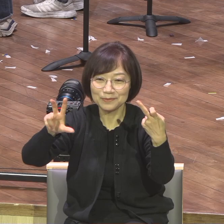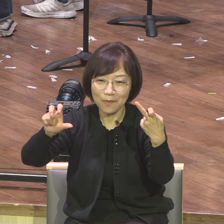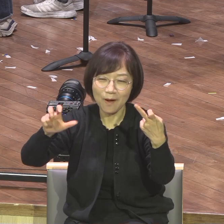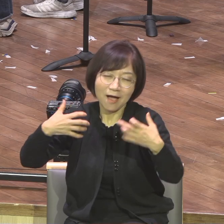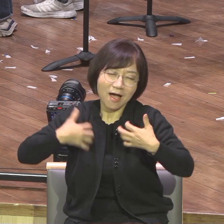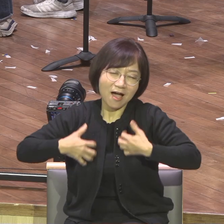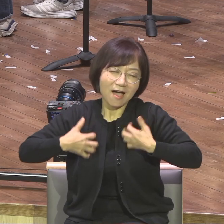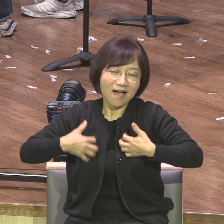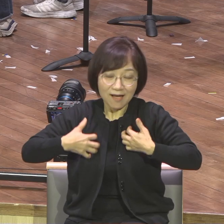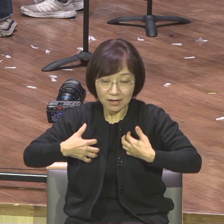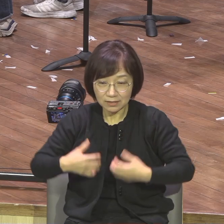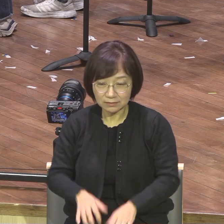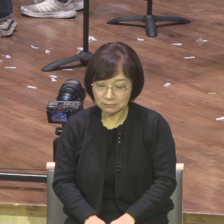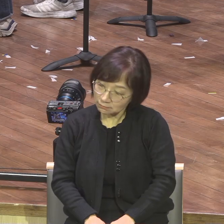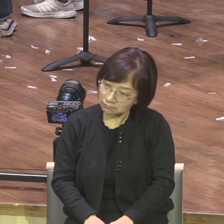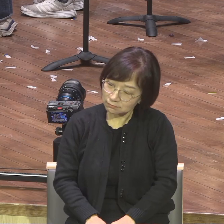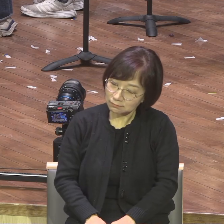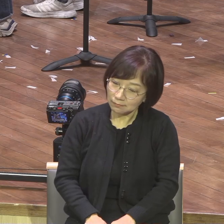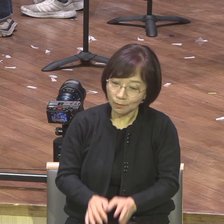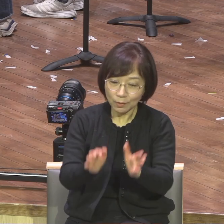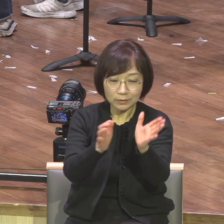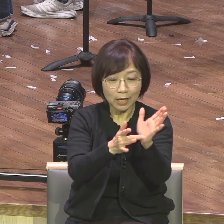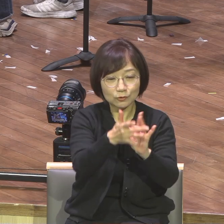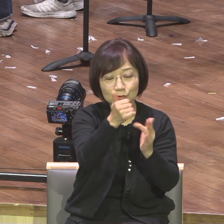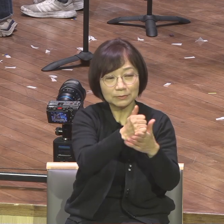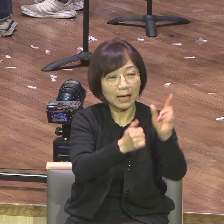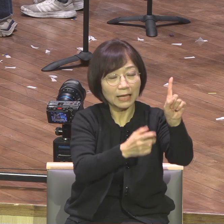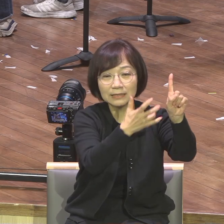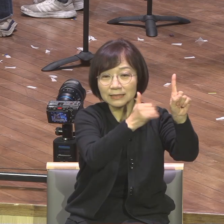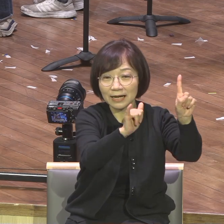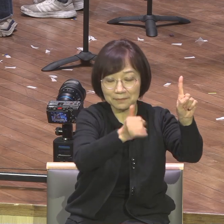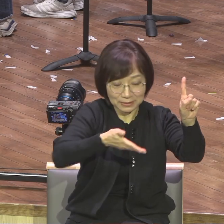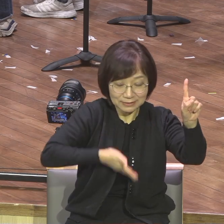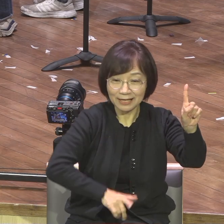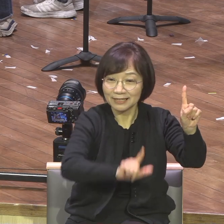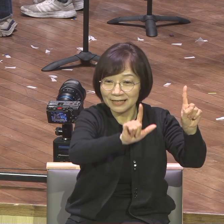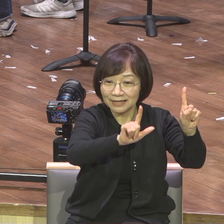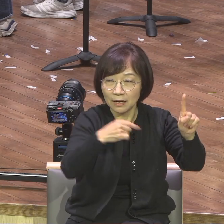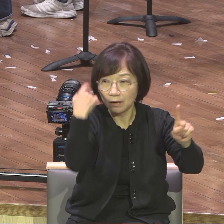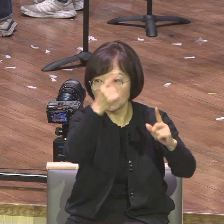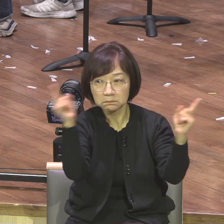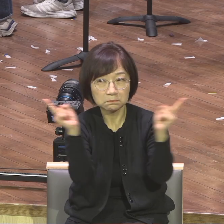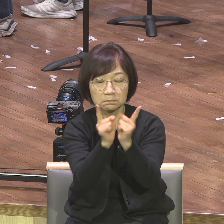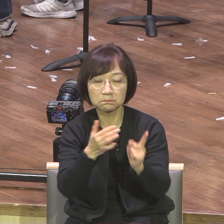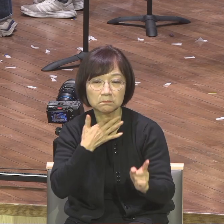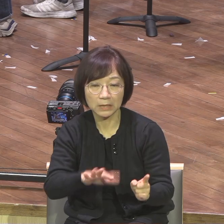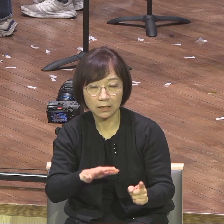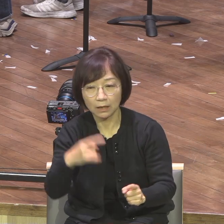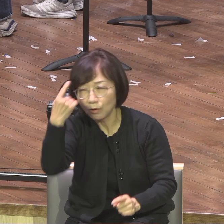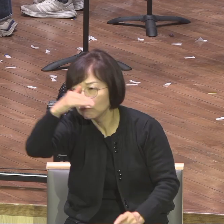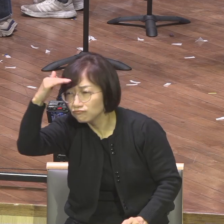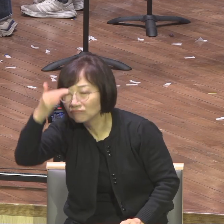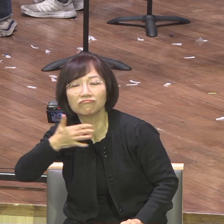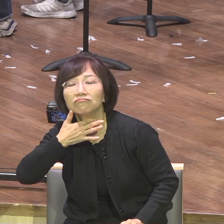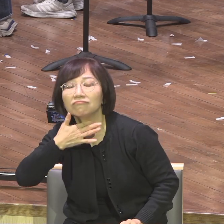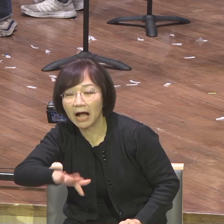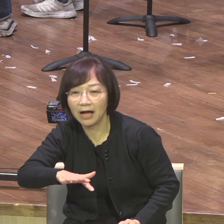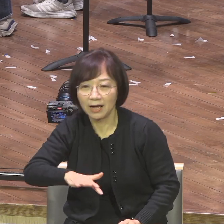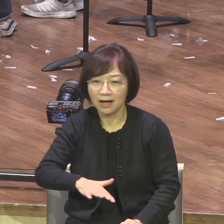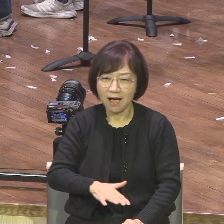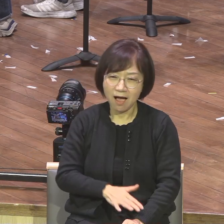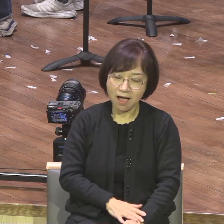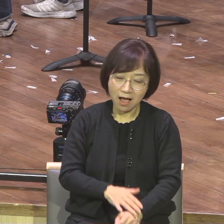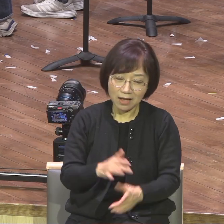않아요? 한 분의 생일이 온 지구촌이 난리냐? 본 적도 없고 만날 기도 없는데 그렇게 믿든 안 믿든